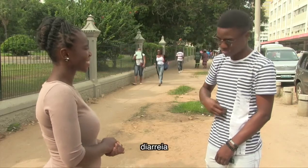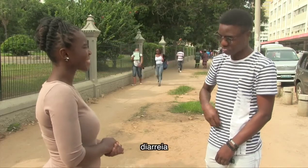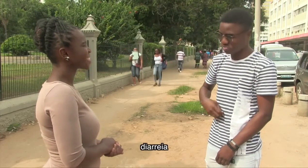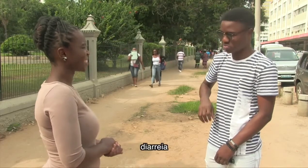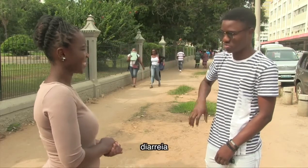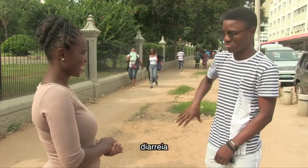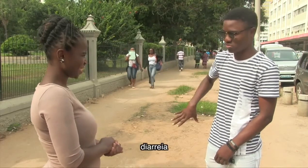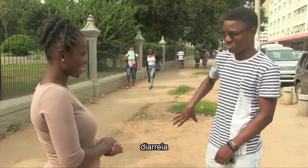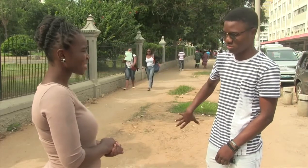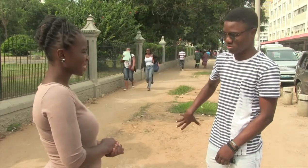diarreia,